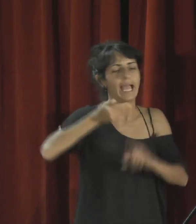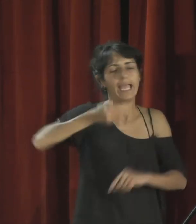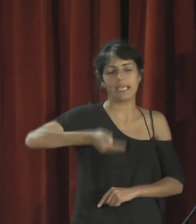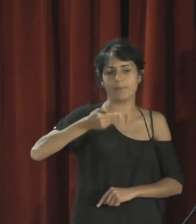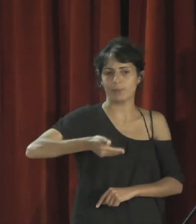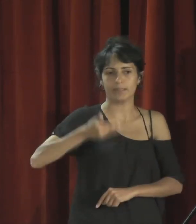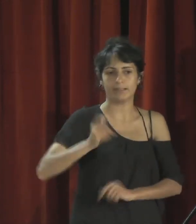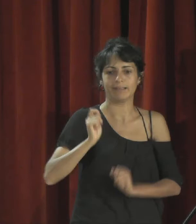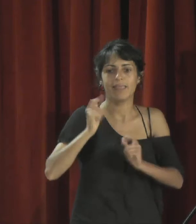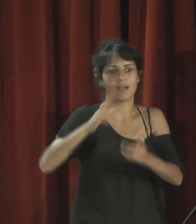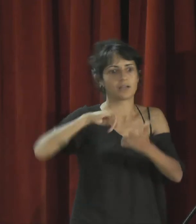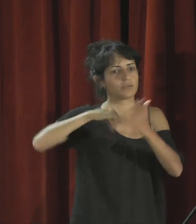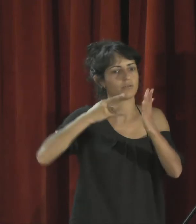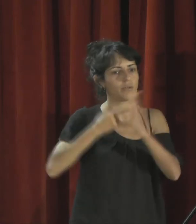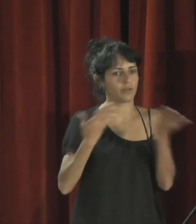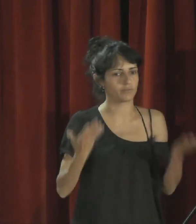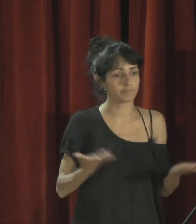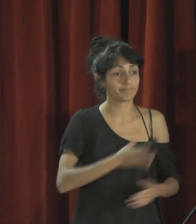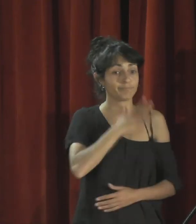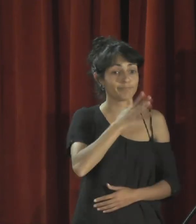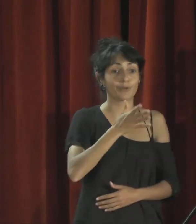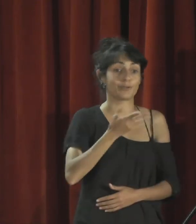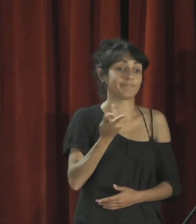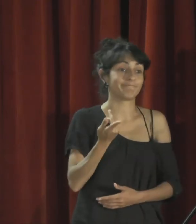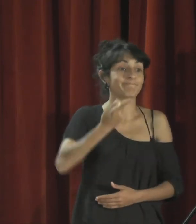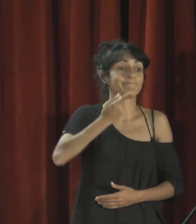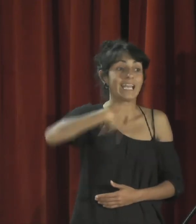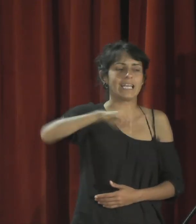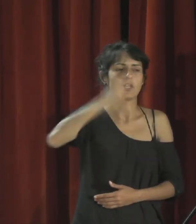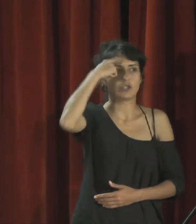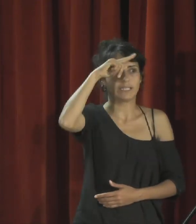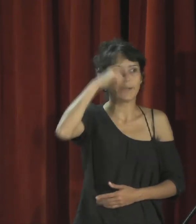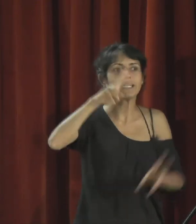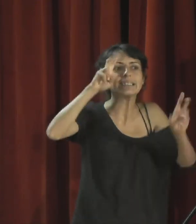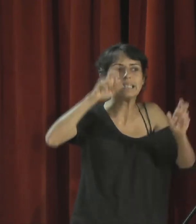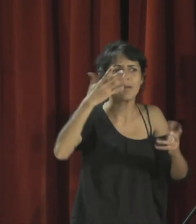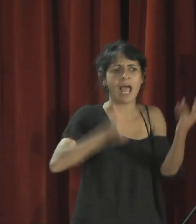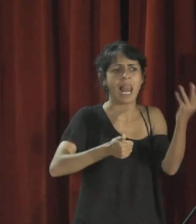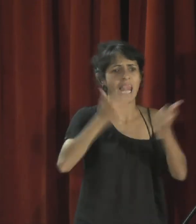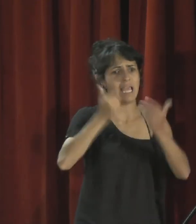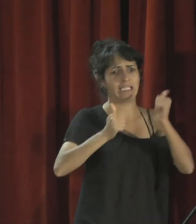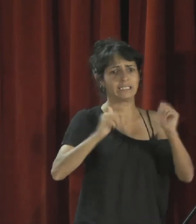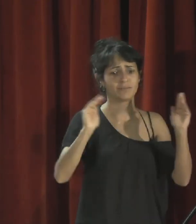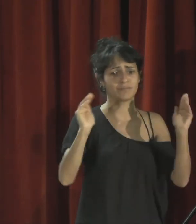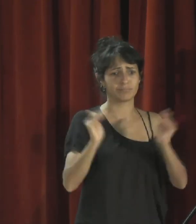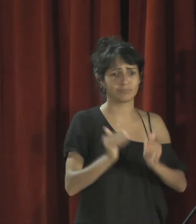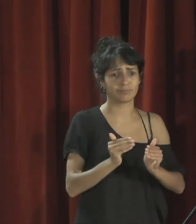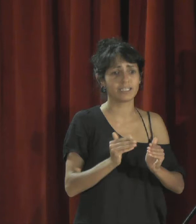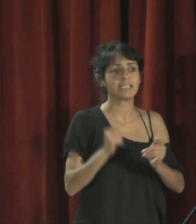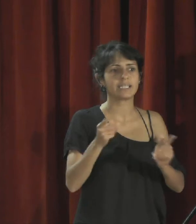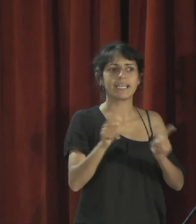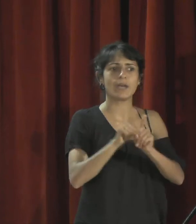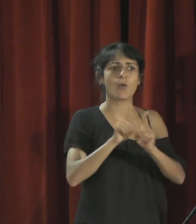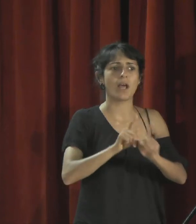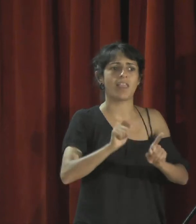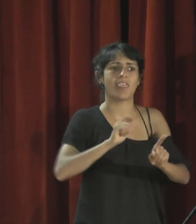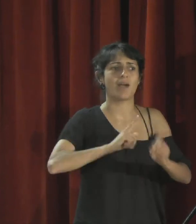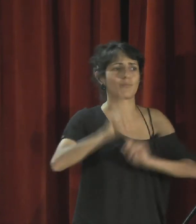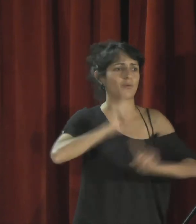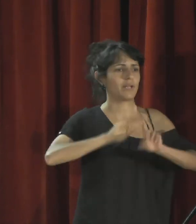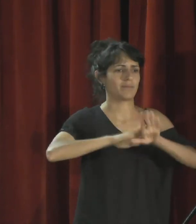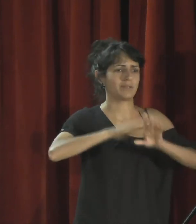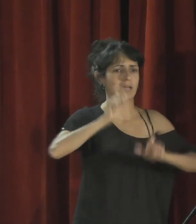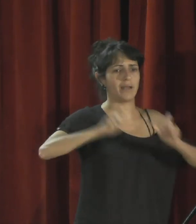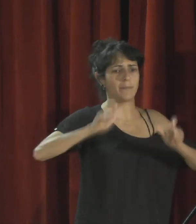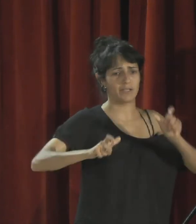Eles sabían que o fin da cota láctea iba a supoñer a ruína para os nosos gandeiros, porque compiten nun mercado